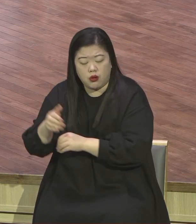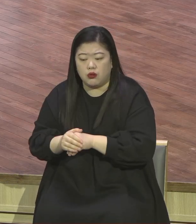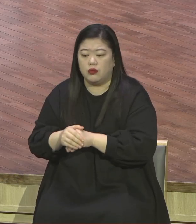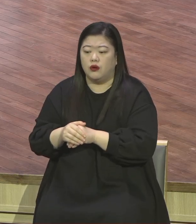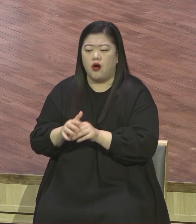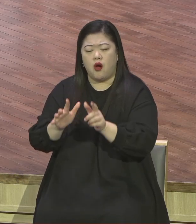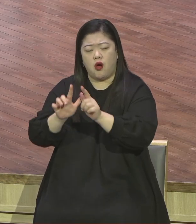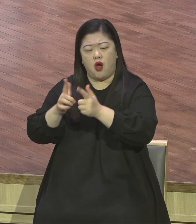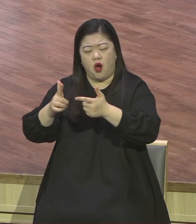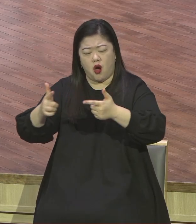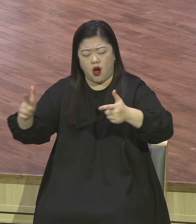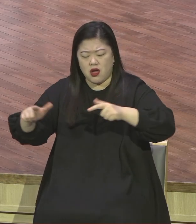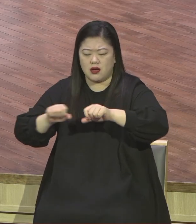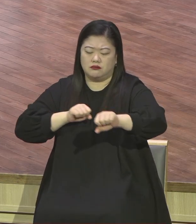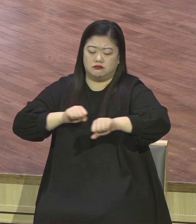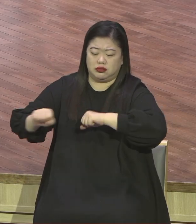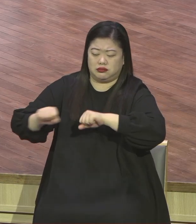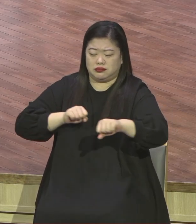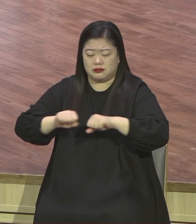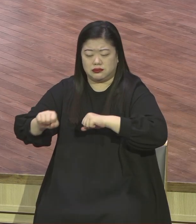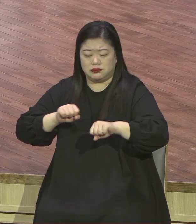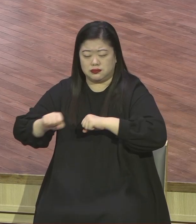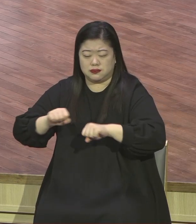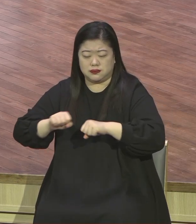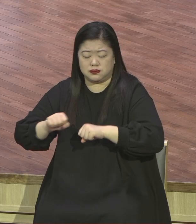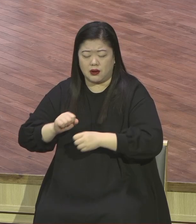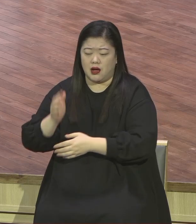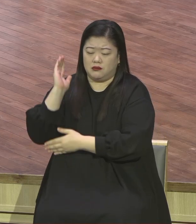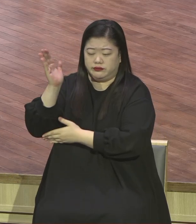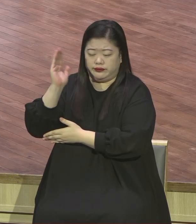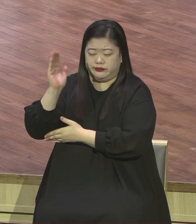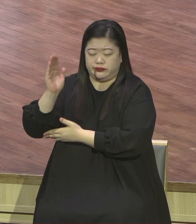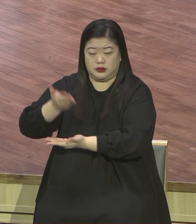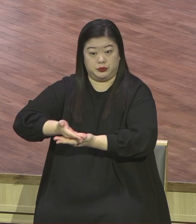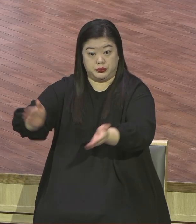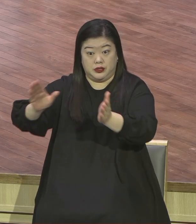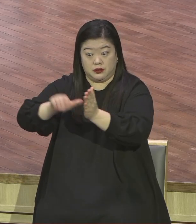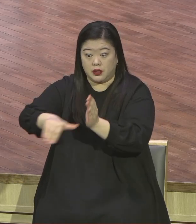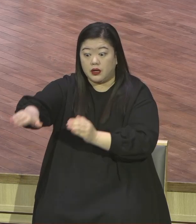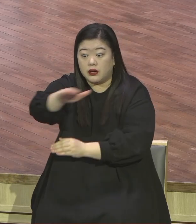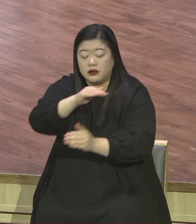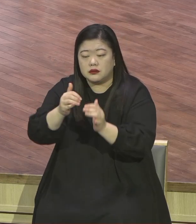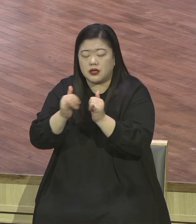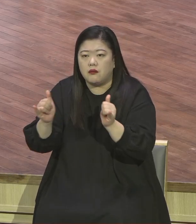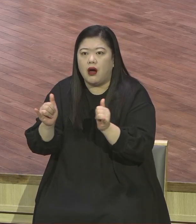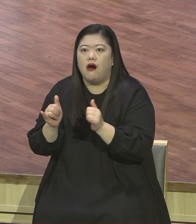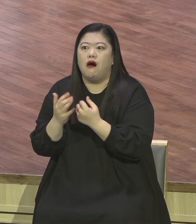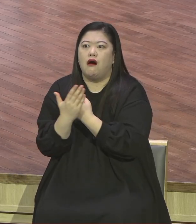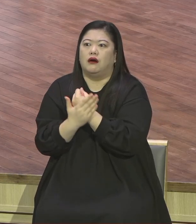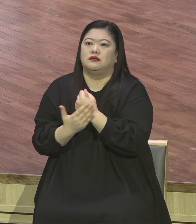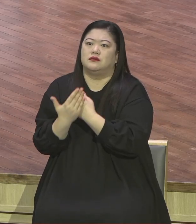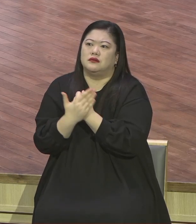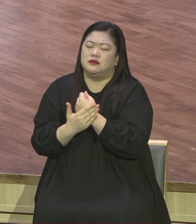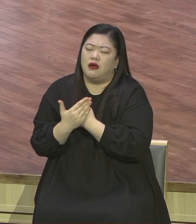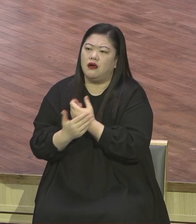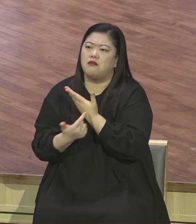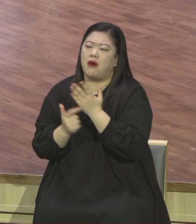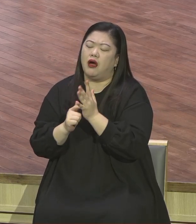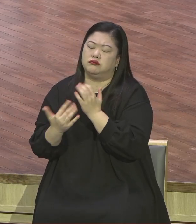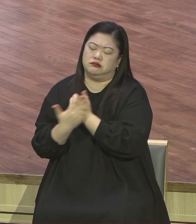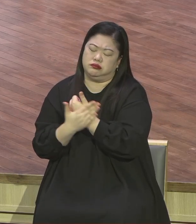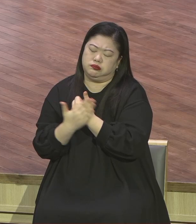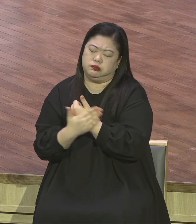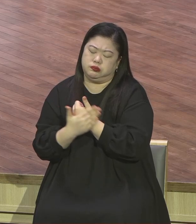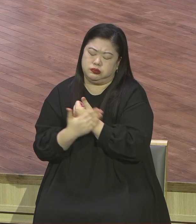많은 사람들에게 위로와 살리는 메시지를 주었습니다. 율법시대를 끝내고